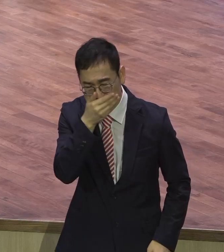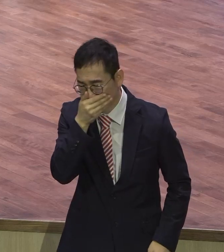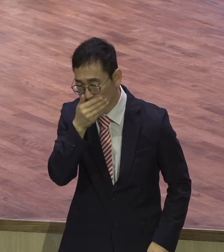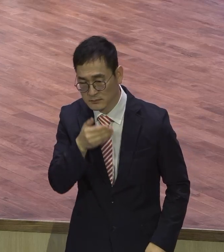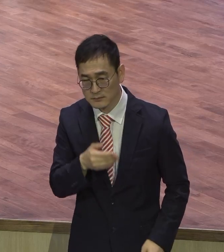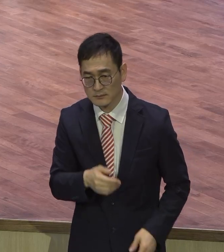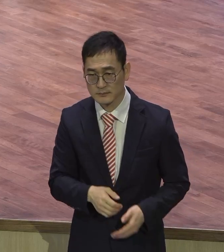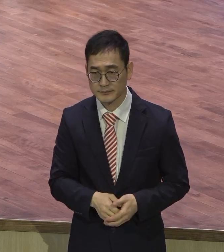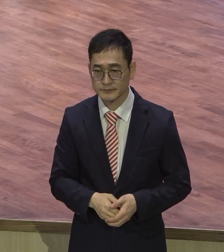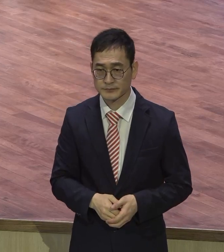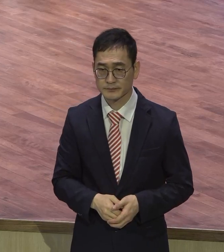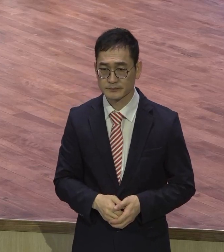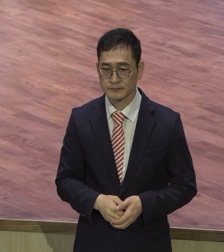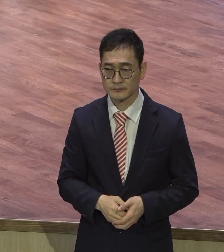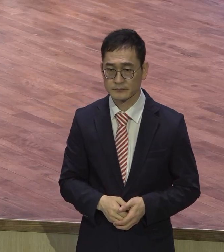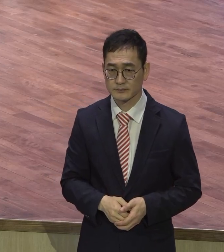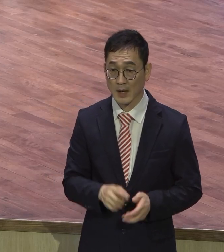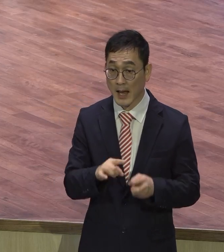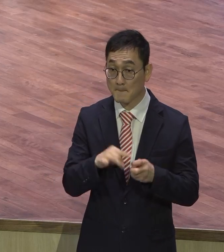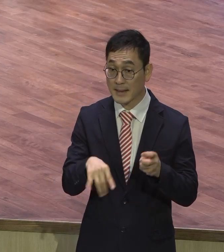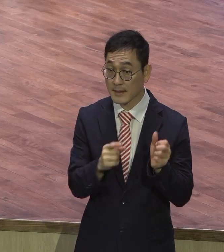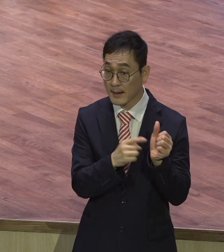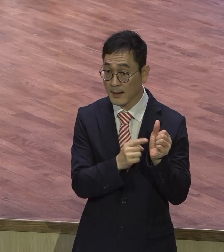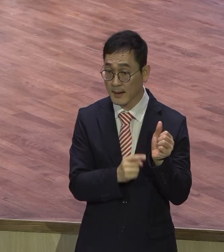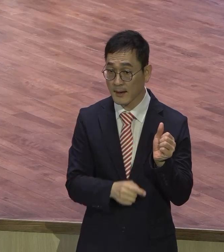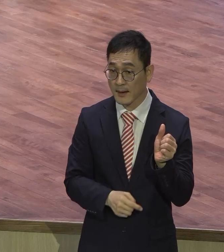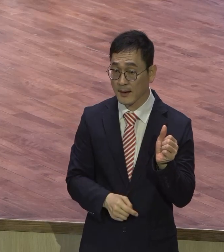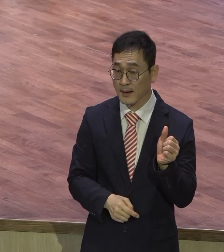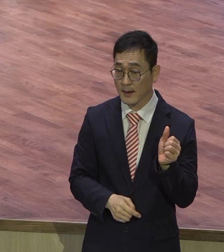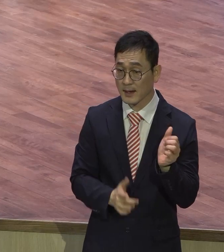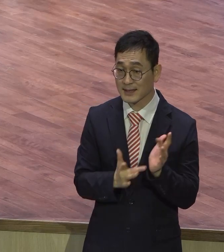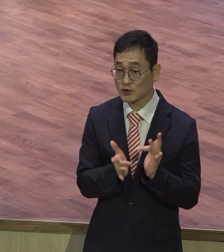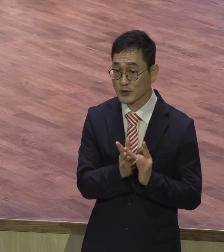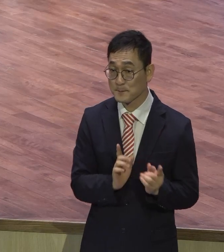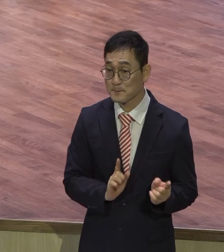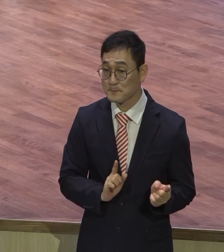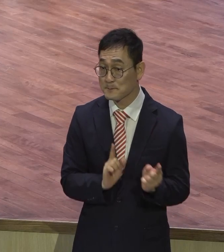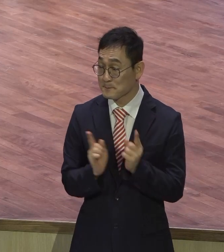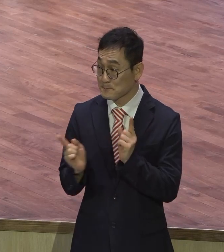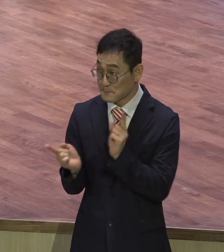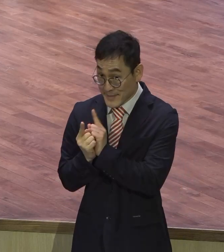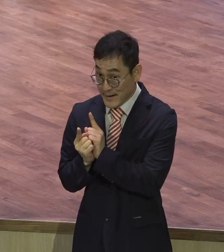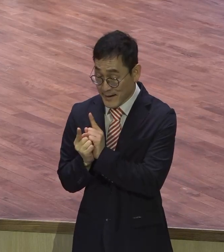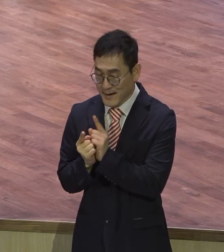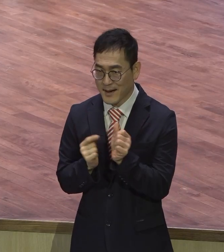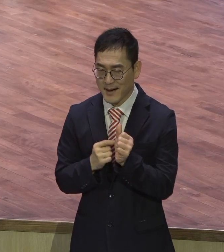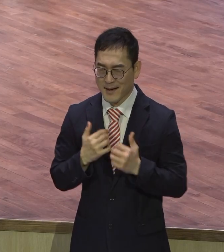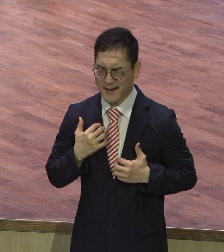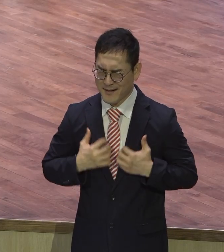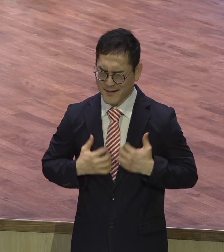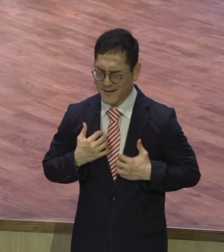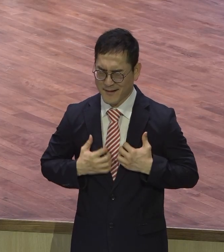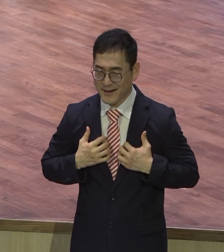마태가 예수님을 만난 것이 너무너무 기쁜 나머지 그렇게